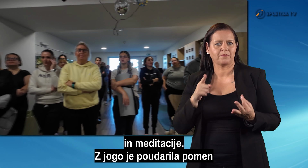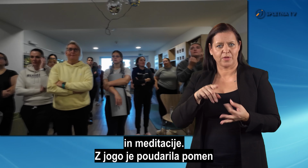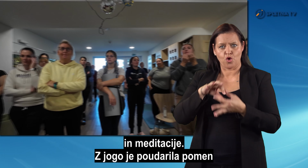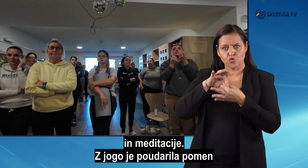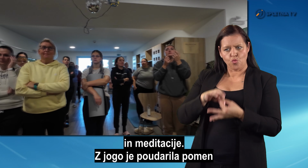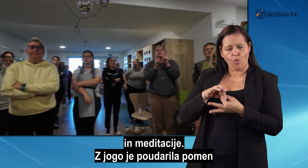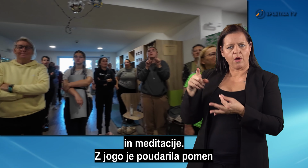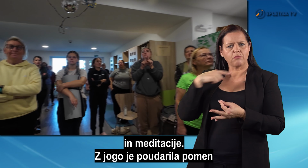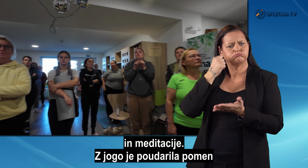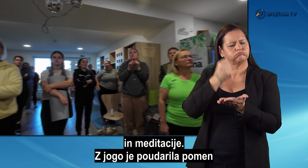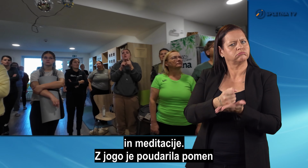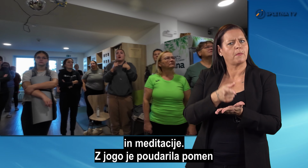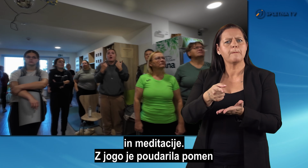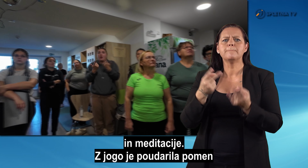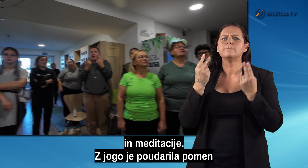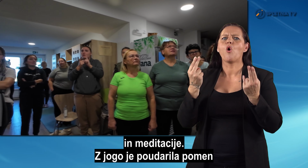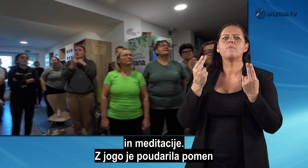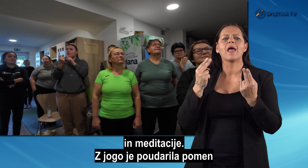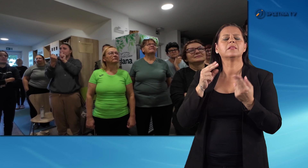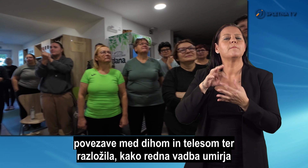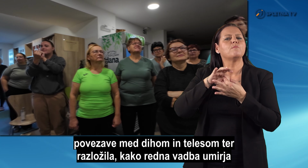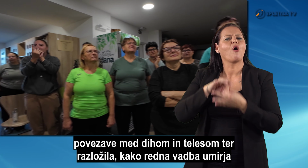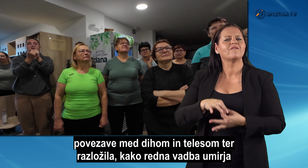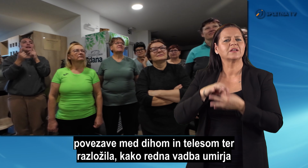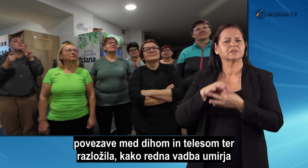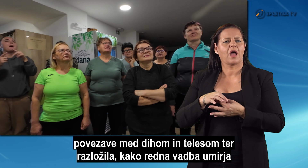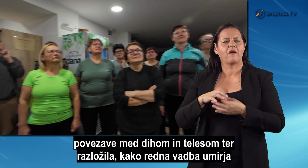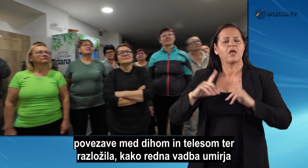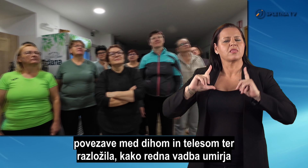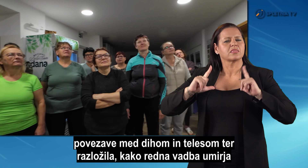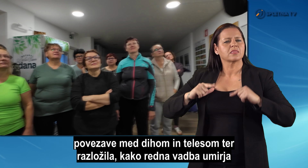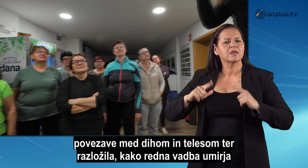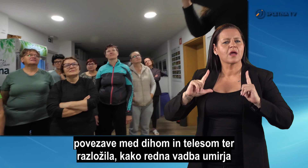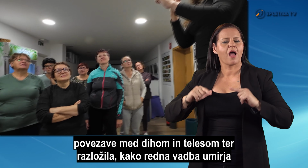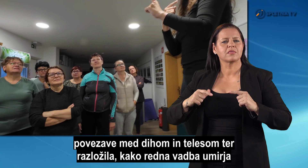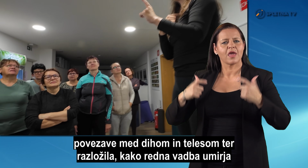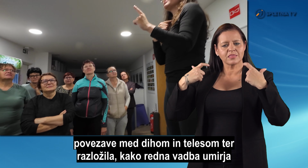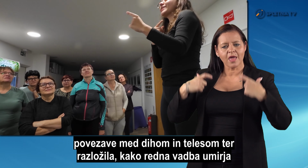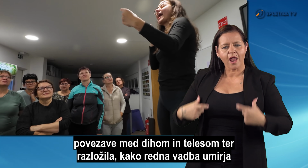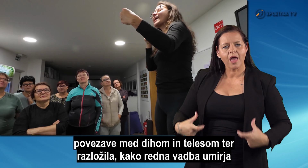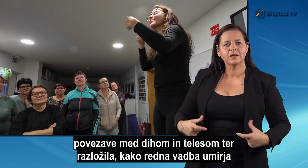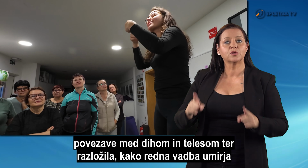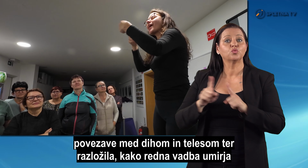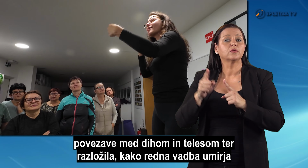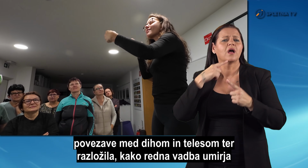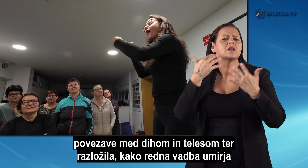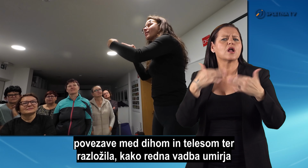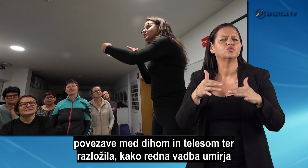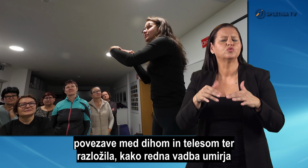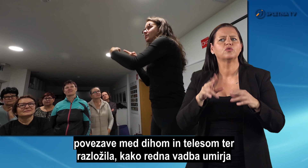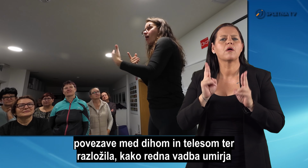Z jogo je poudarila pomen povezave med dihom in telesom ter razložila, kako redna vadba umirja živčni